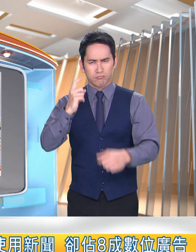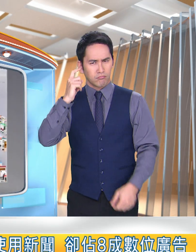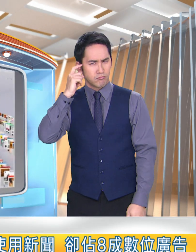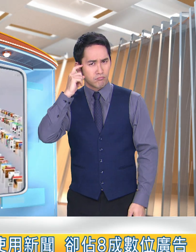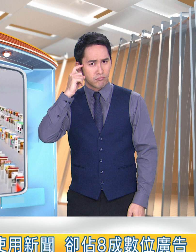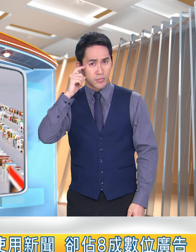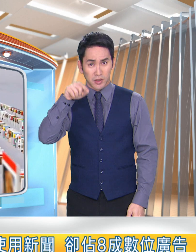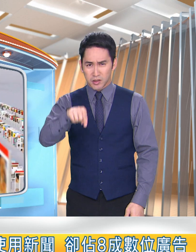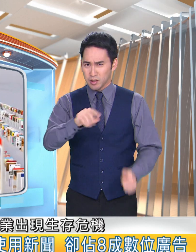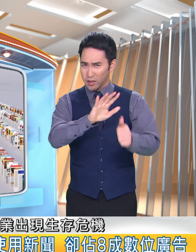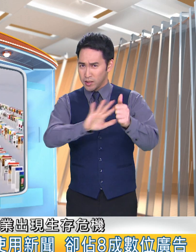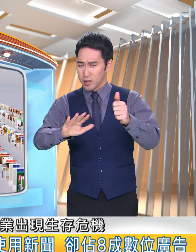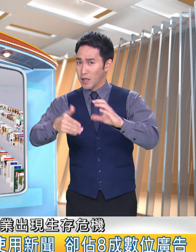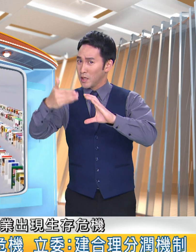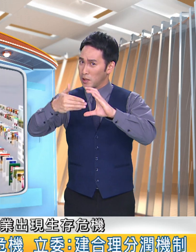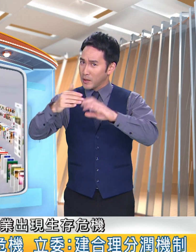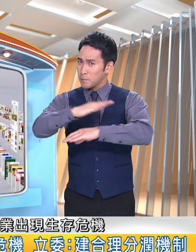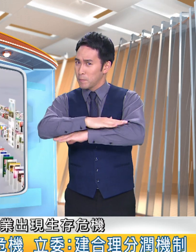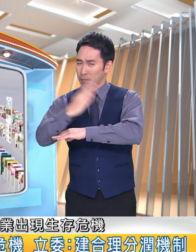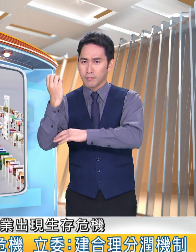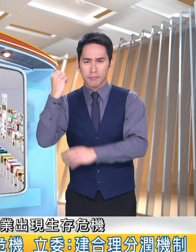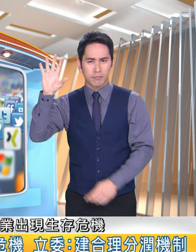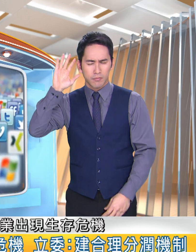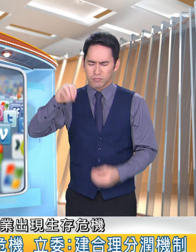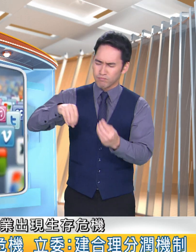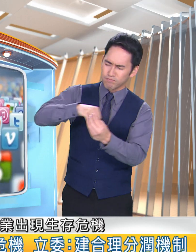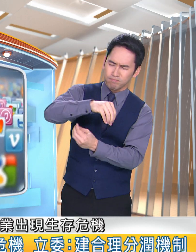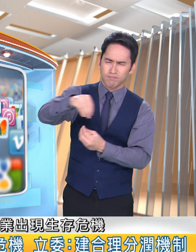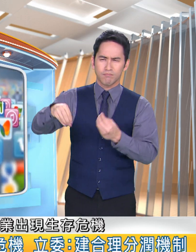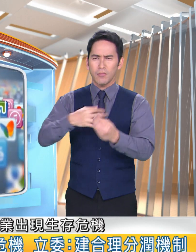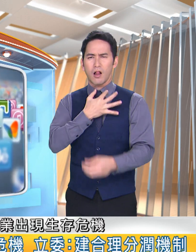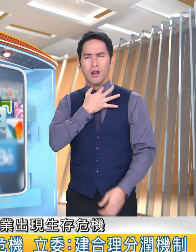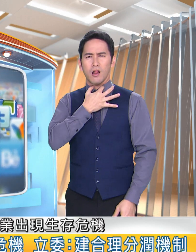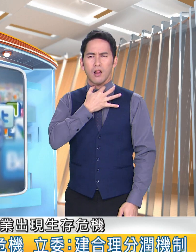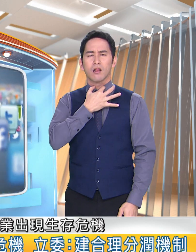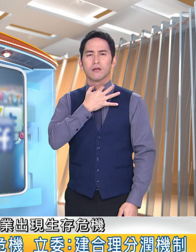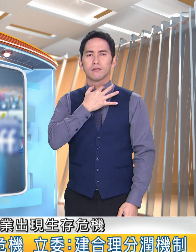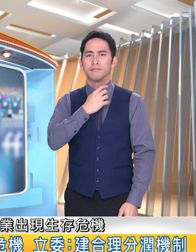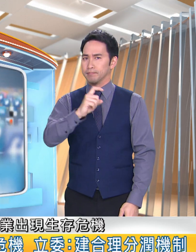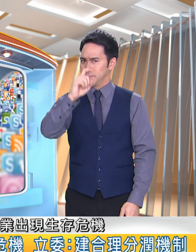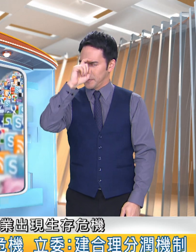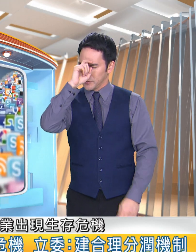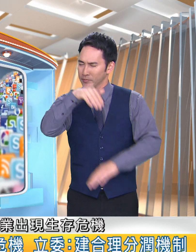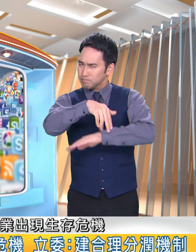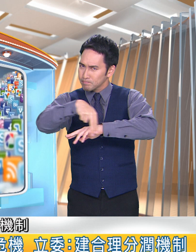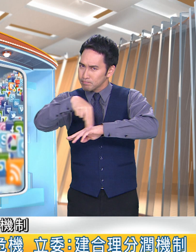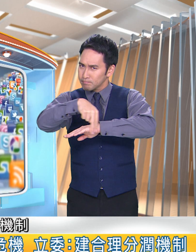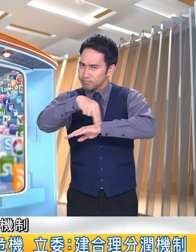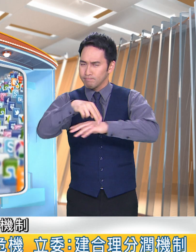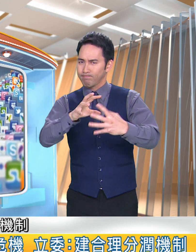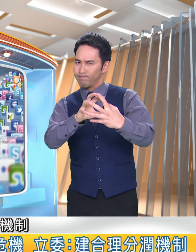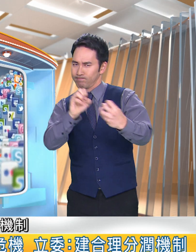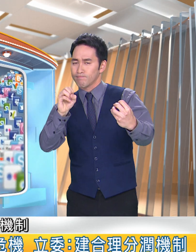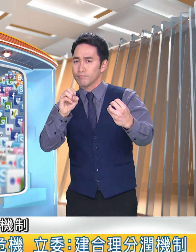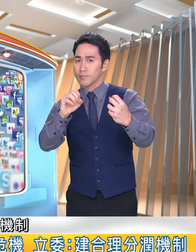示，这会让新闻媒体业出现生存危机，应该要建立合理分润机